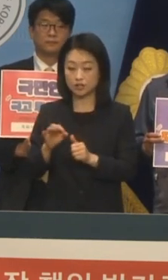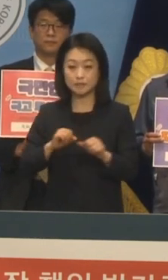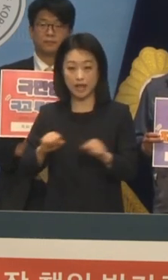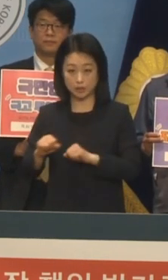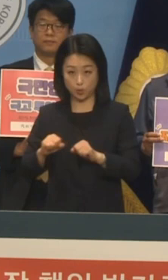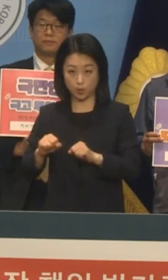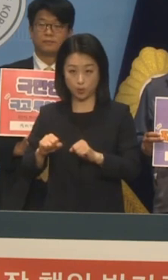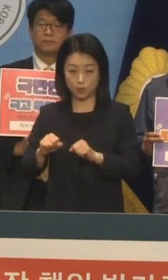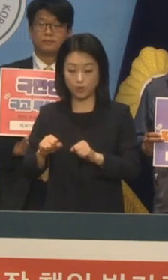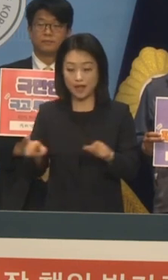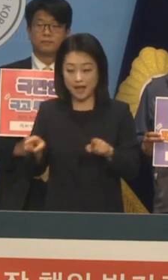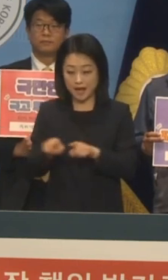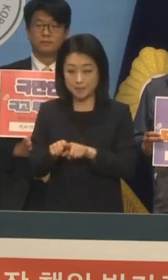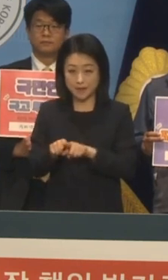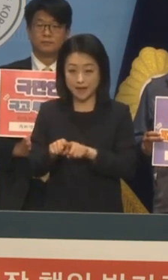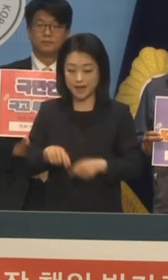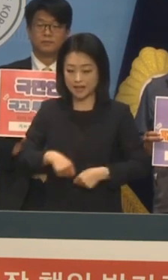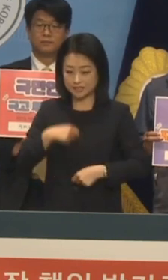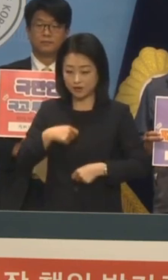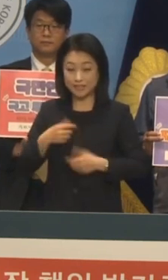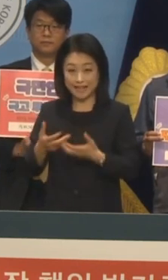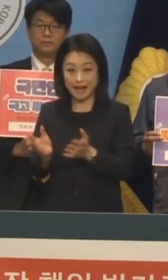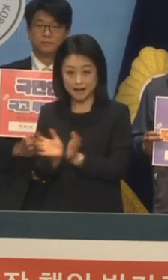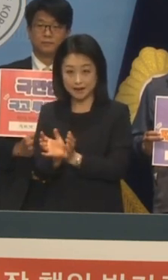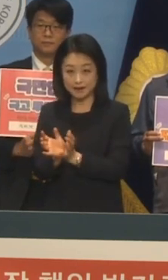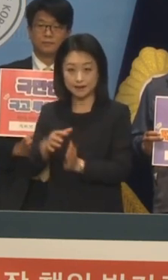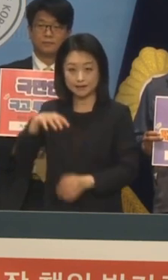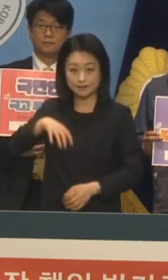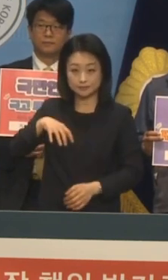그리고 함께 해주시는 우리 정의당을 비롯한